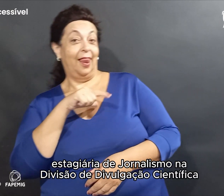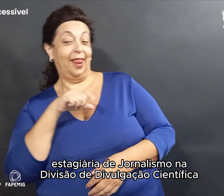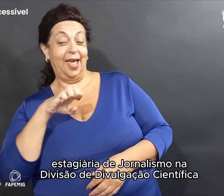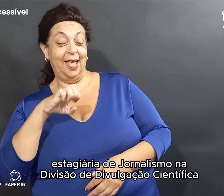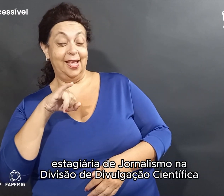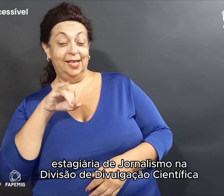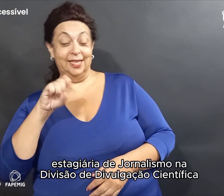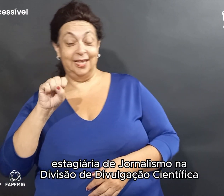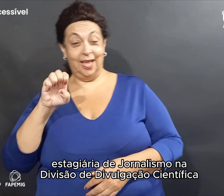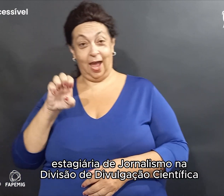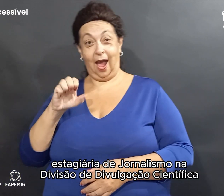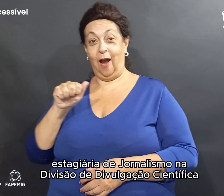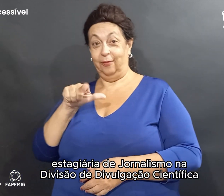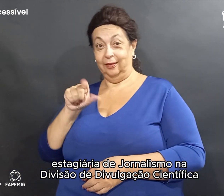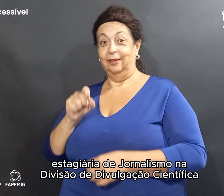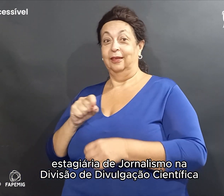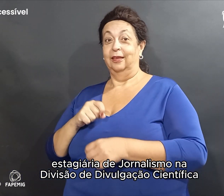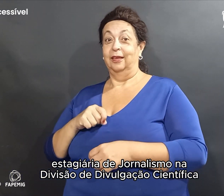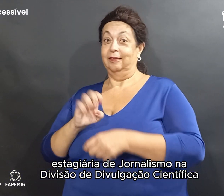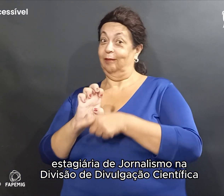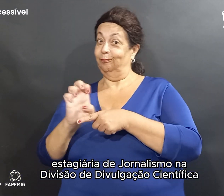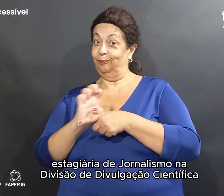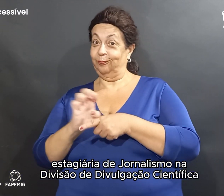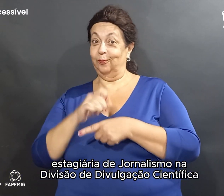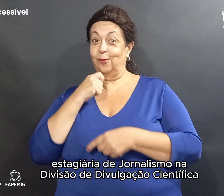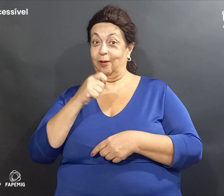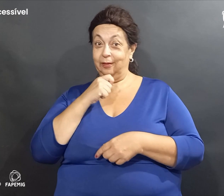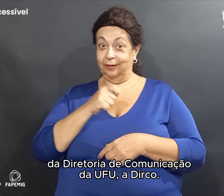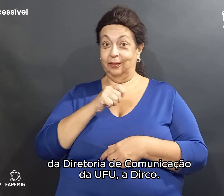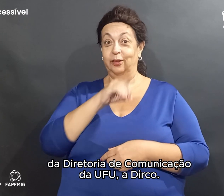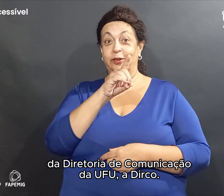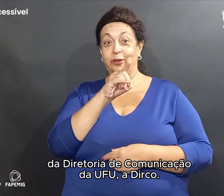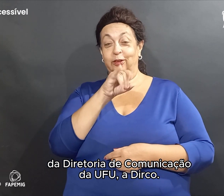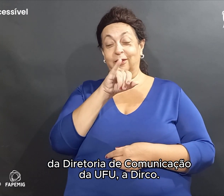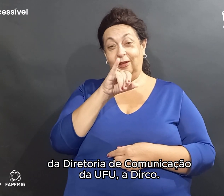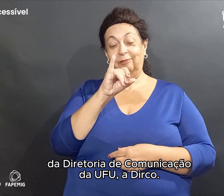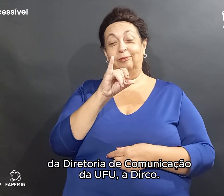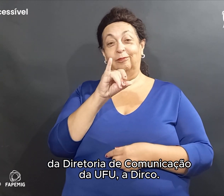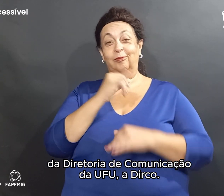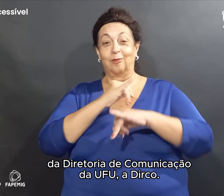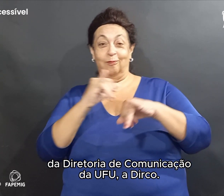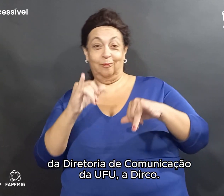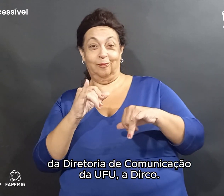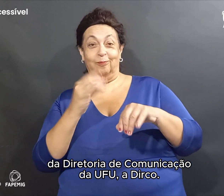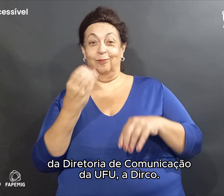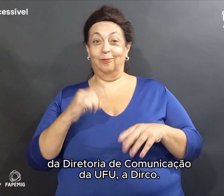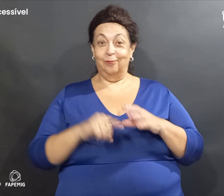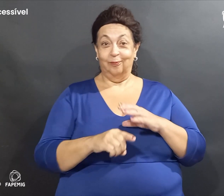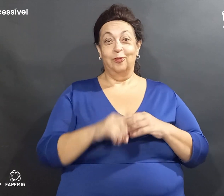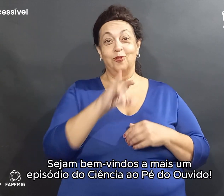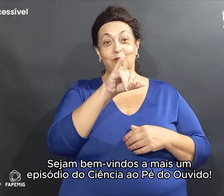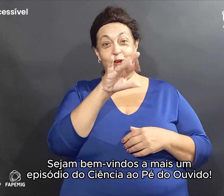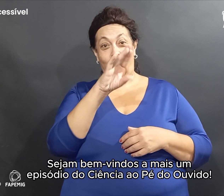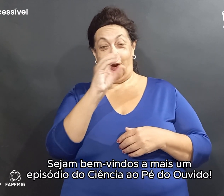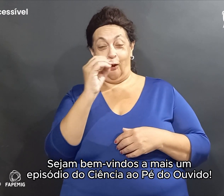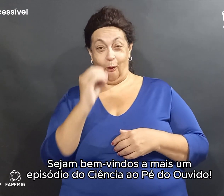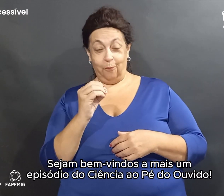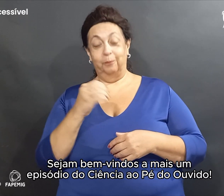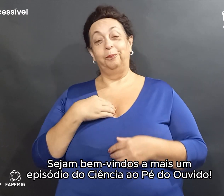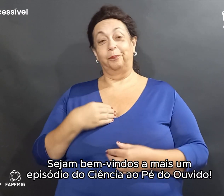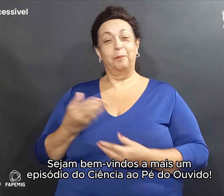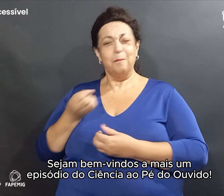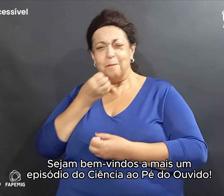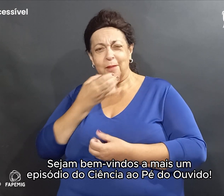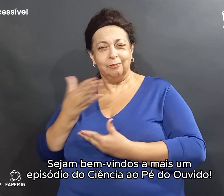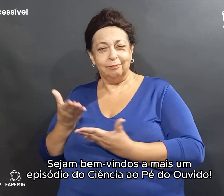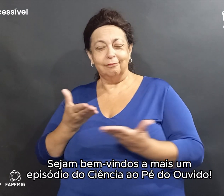Alves, estagiária de jornalismo na Divisão de Divulgação Científica da Diretoria de Comunicação da UFO, a DIRCO. Sejam bem-vindos